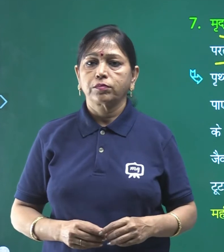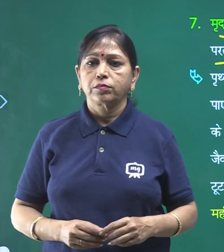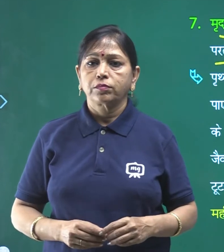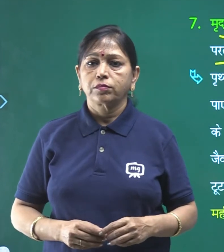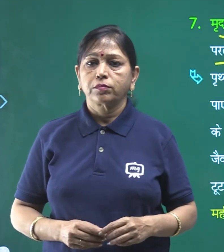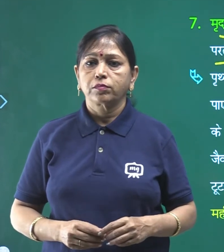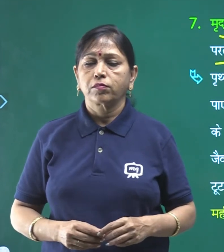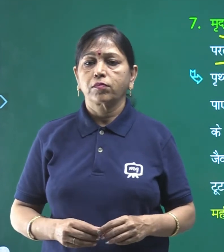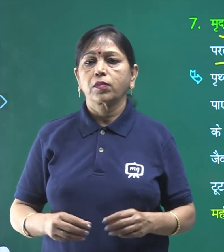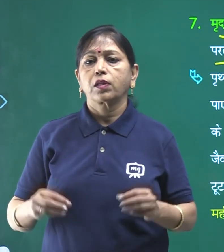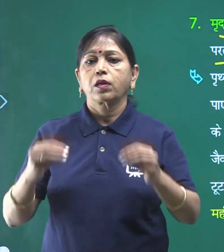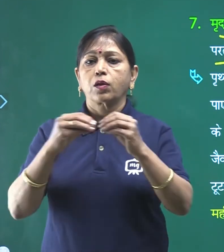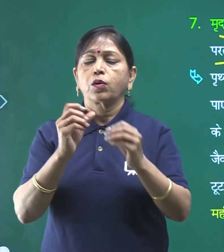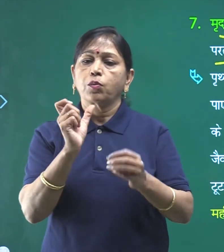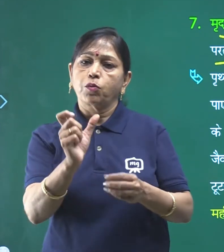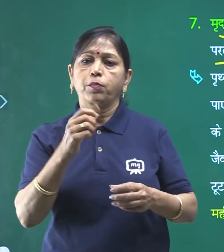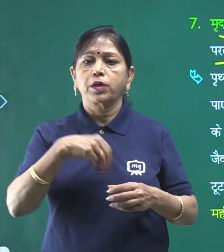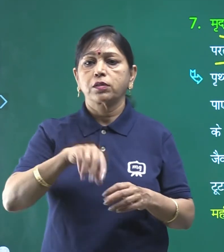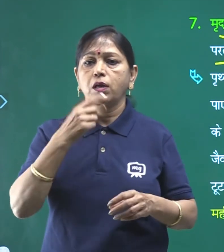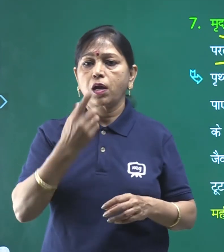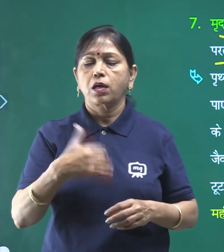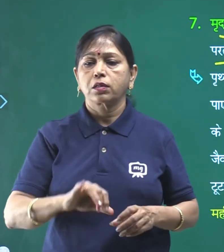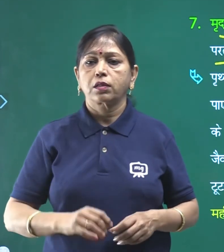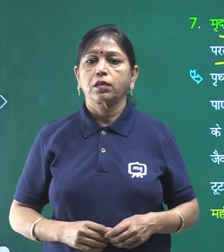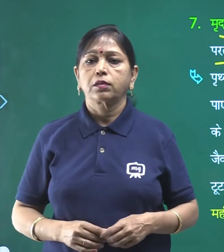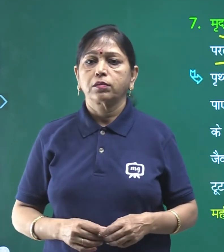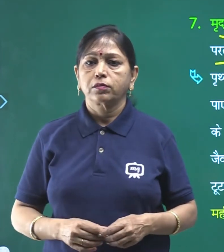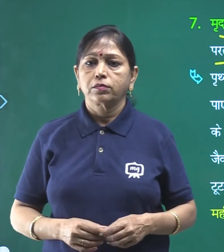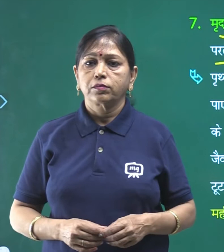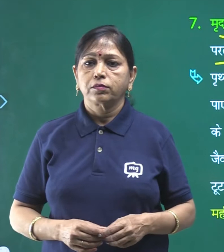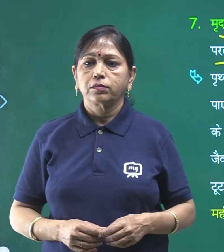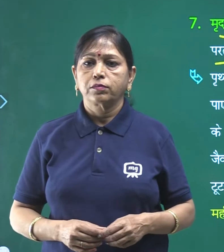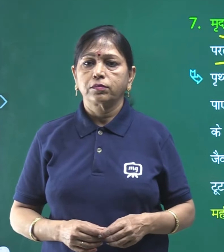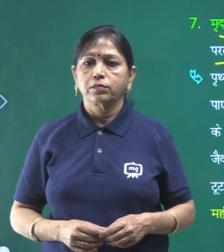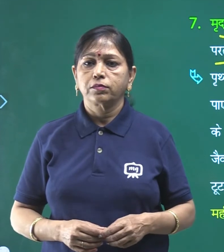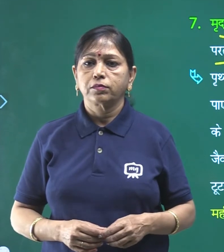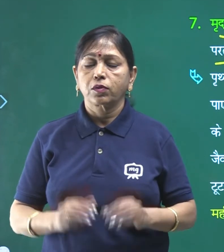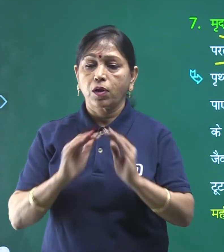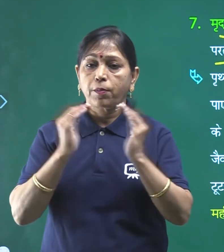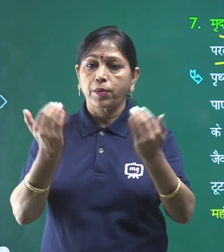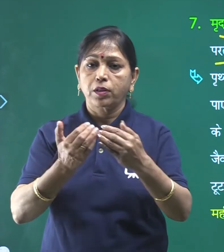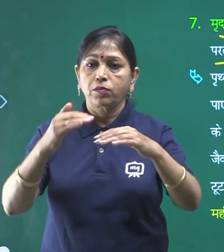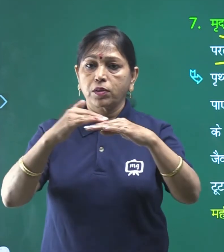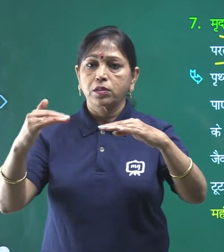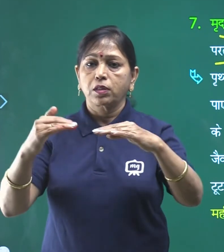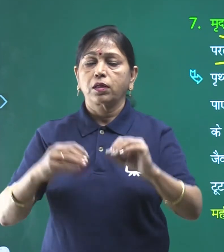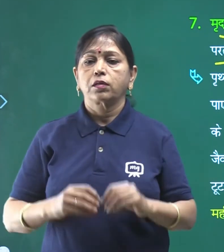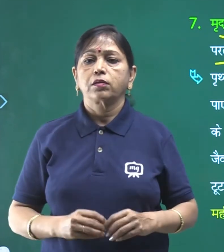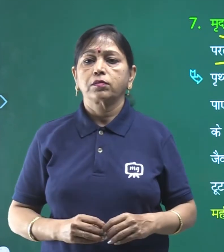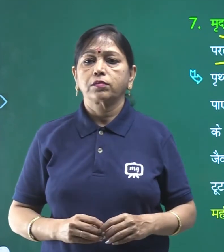को भ्रष्ट कहा जाता है हुआ था पृथ्वी की सतह तह